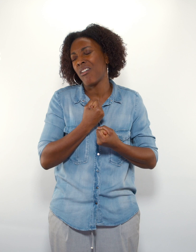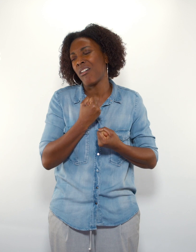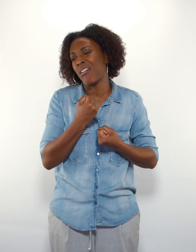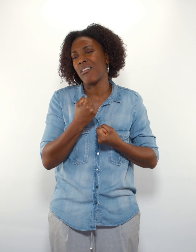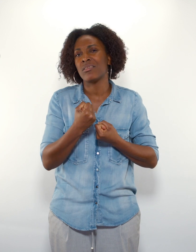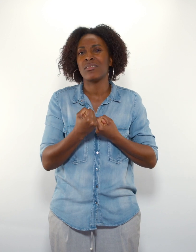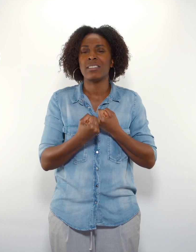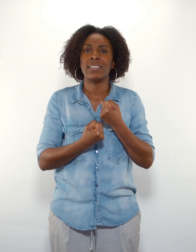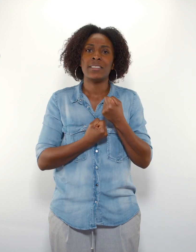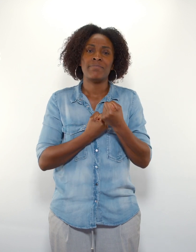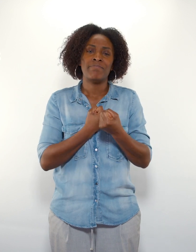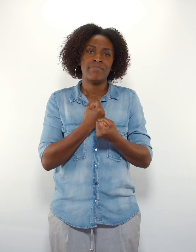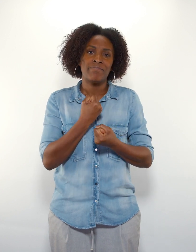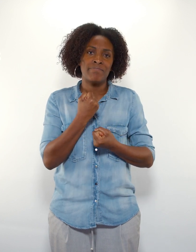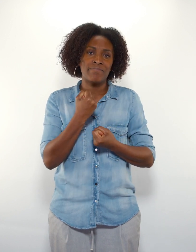souffrance.